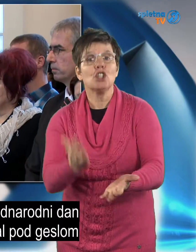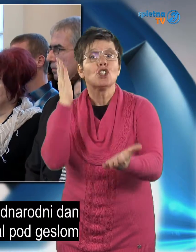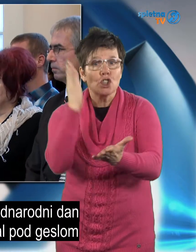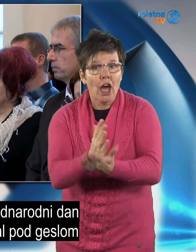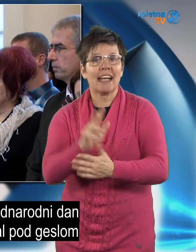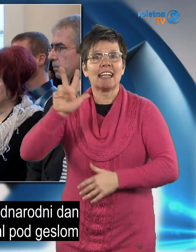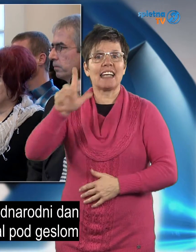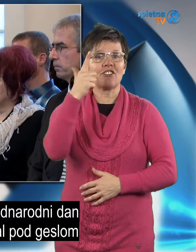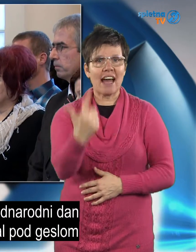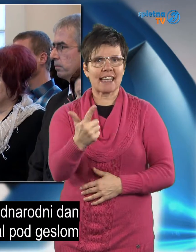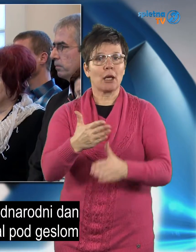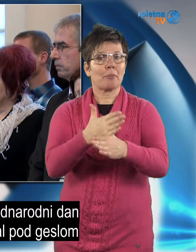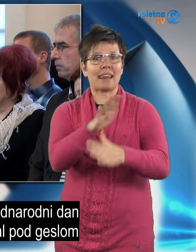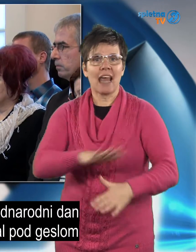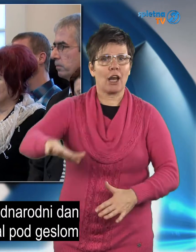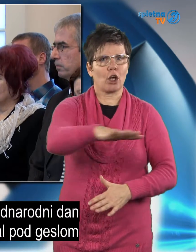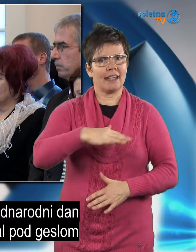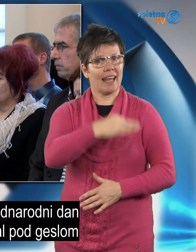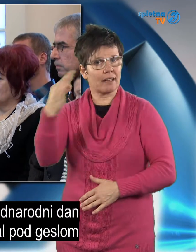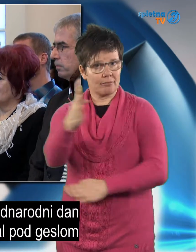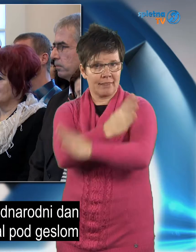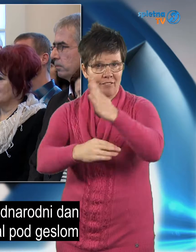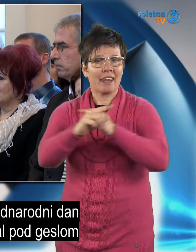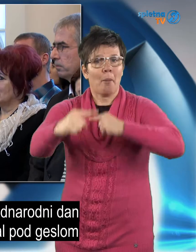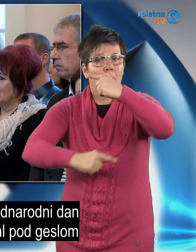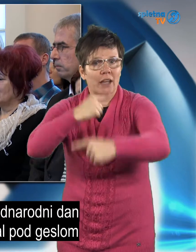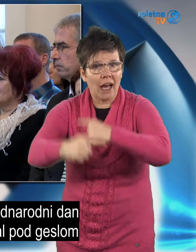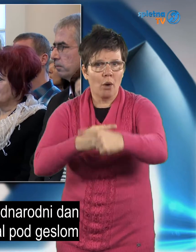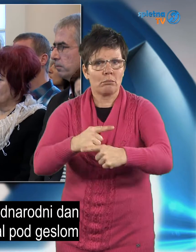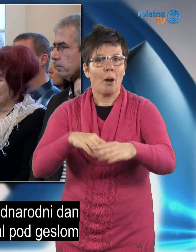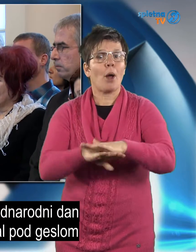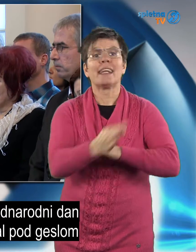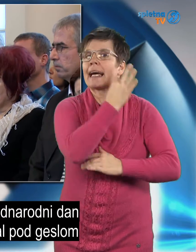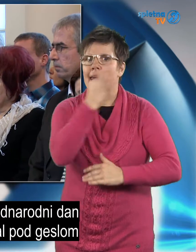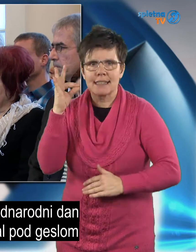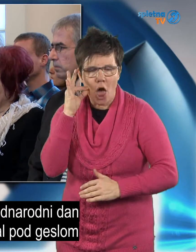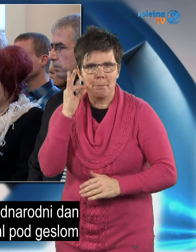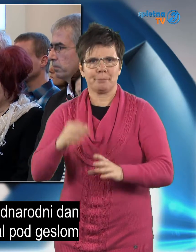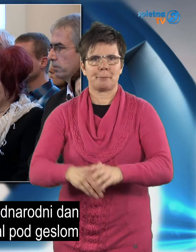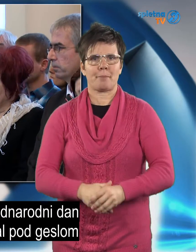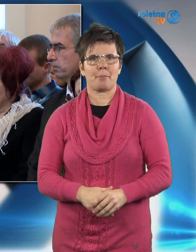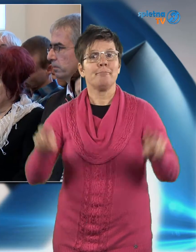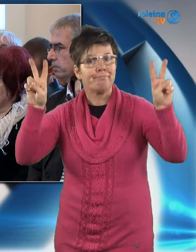Letošnji že 23. Mednarodni dan invalidov je potekal pod geslom